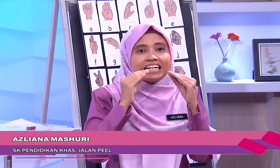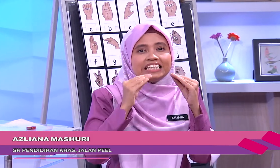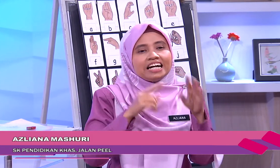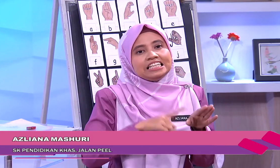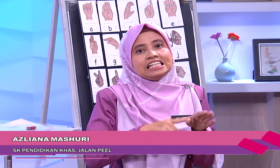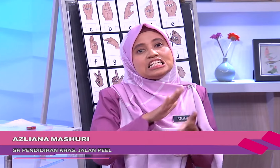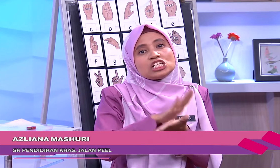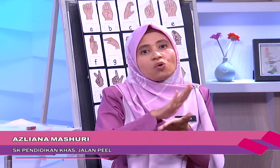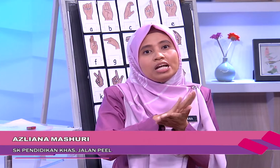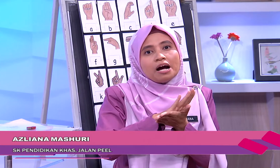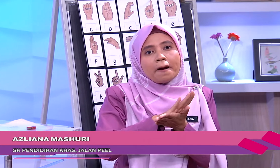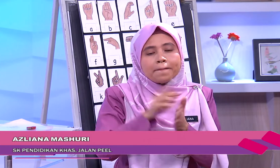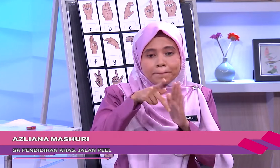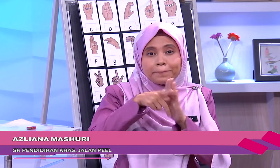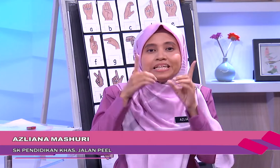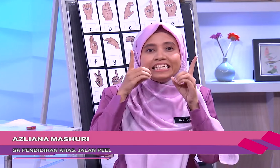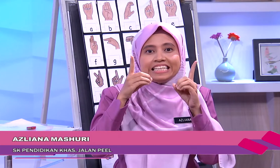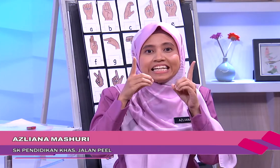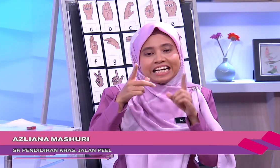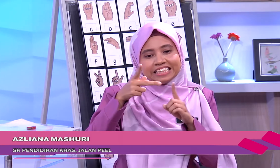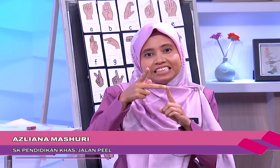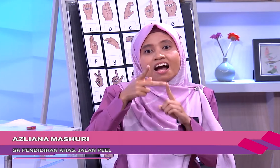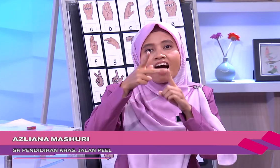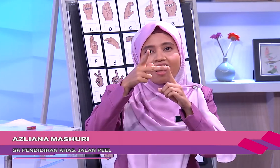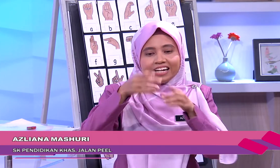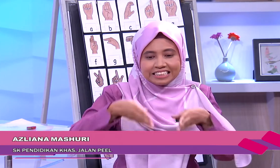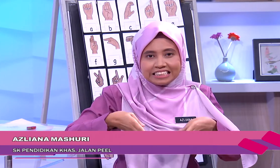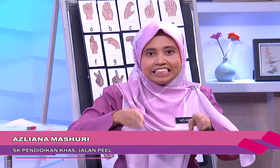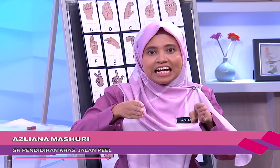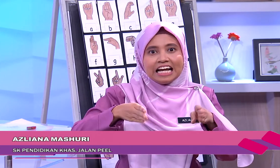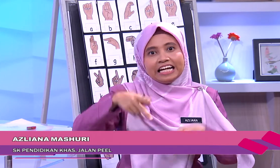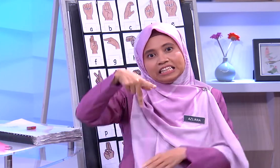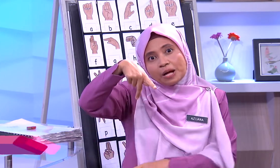ninazatulini22 sekolah Pendidikan khas Jalan